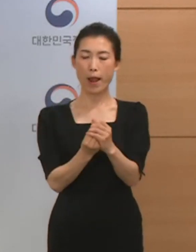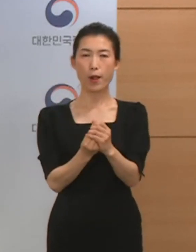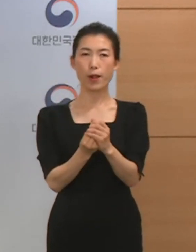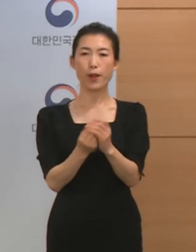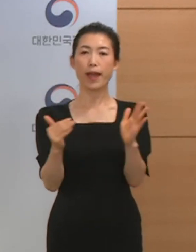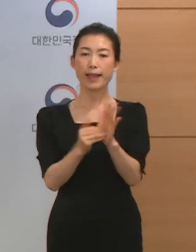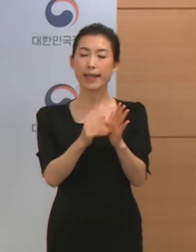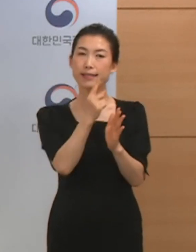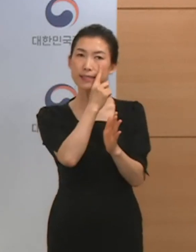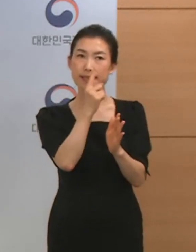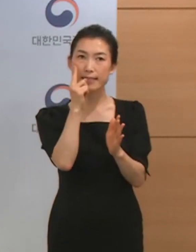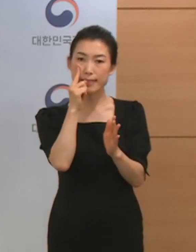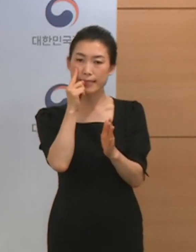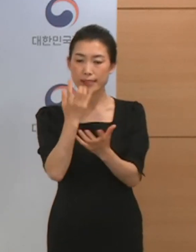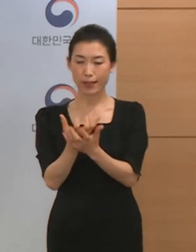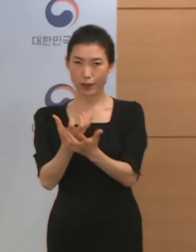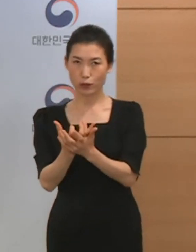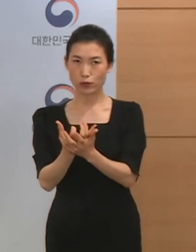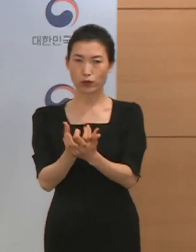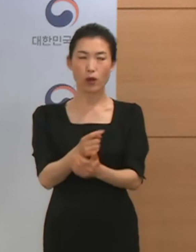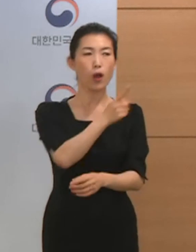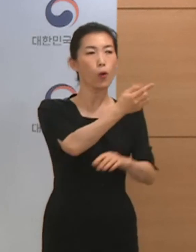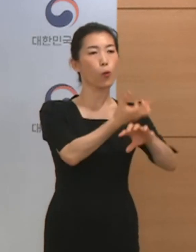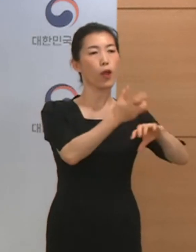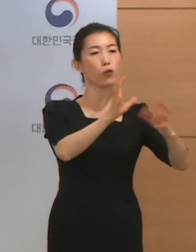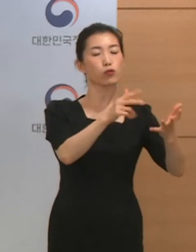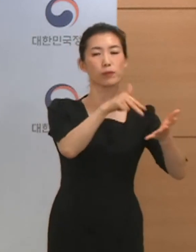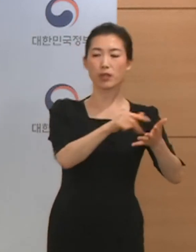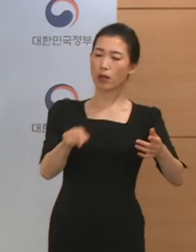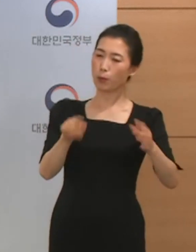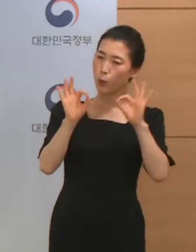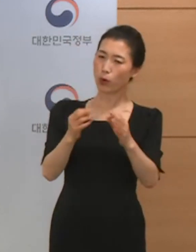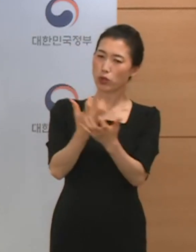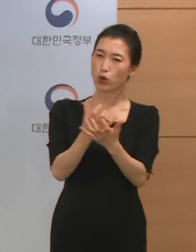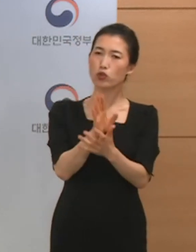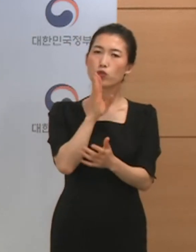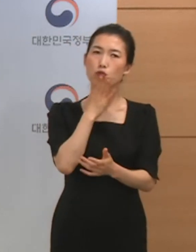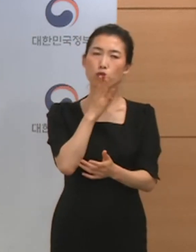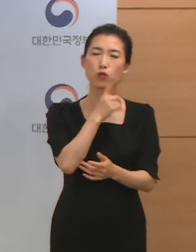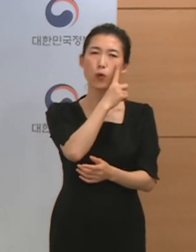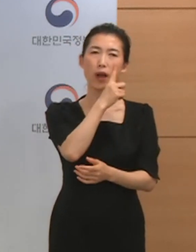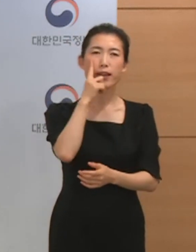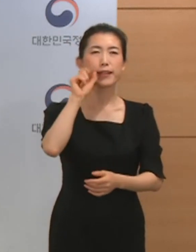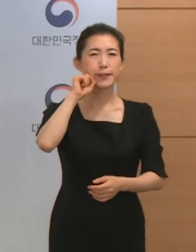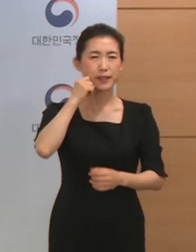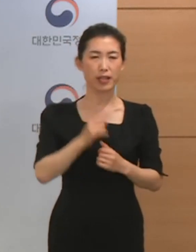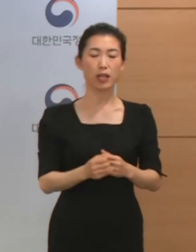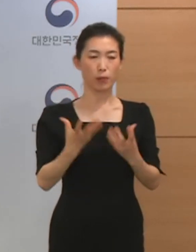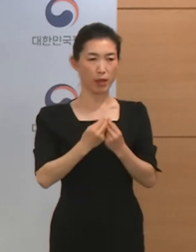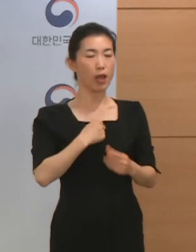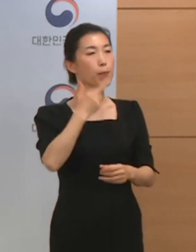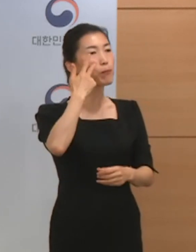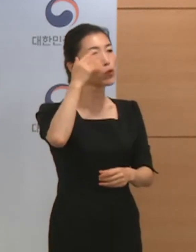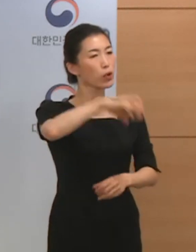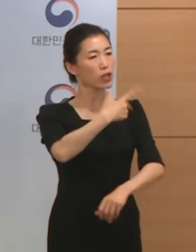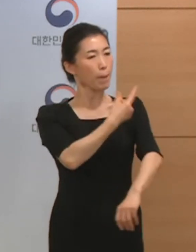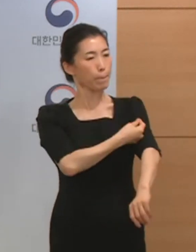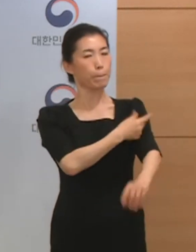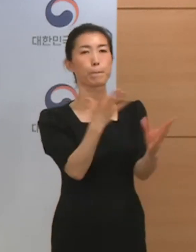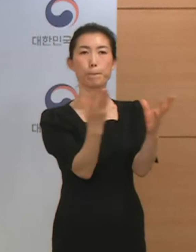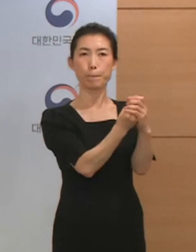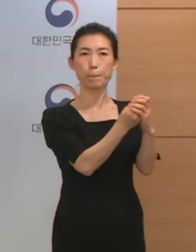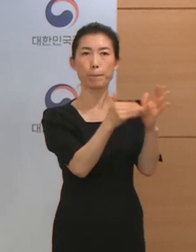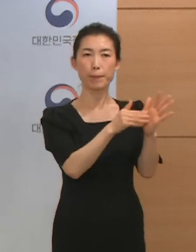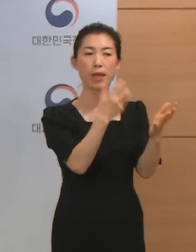서식들을 어떻게 다른 국가에서 확인을 할 것이냐라고 하는 부분입니다. 예를 들어 미국에서 접종이 완료됐다라고